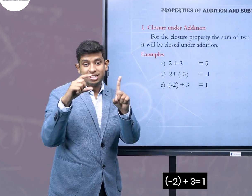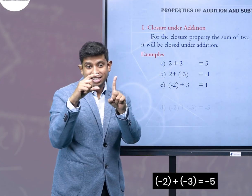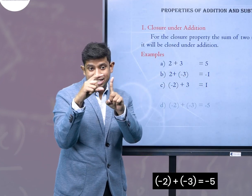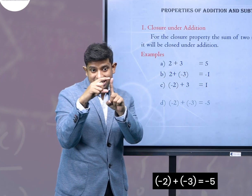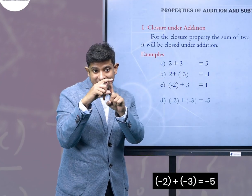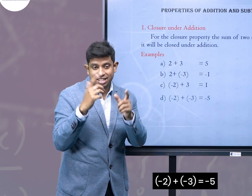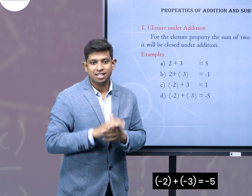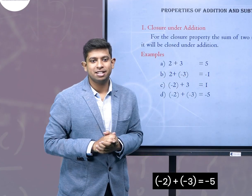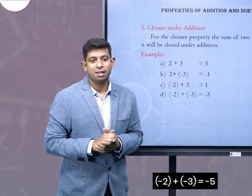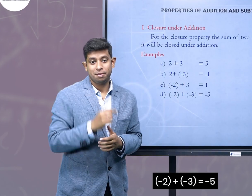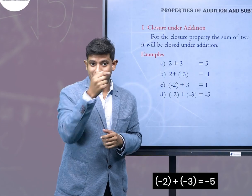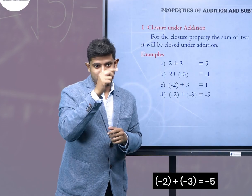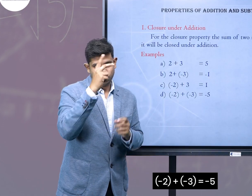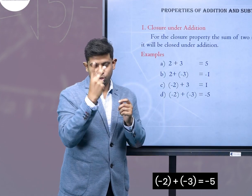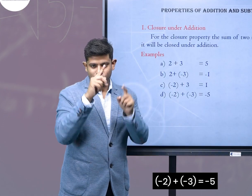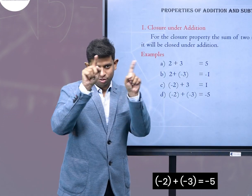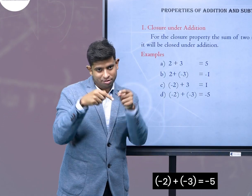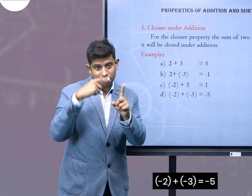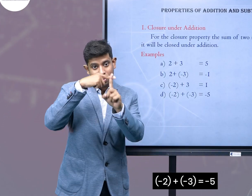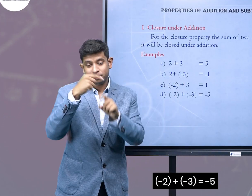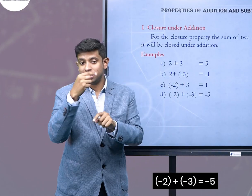D. -2 plus of -3 equals to -5.